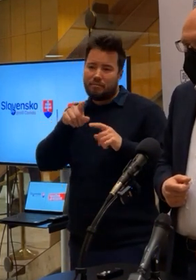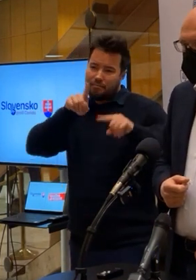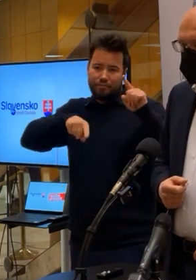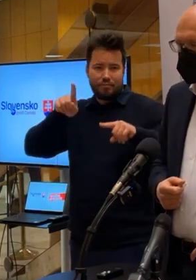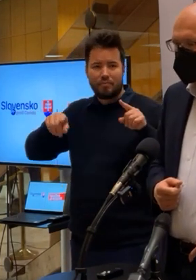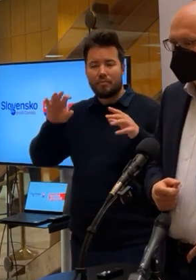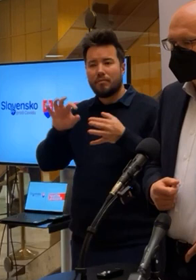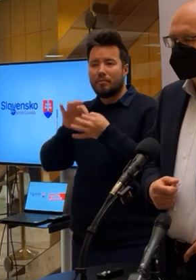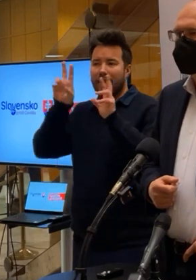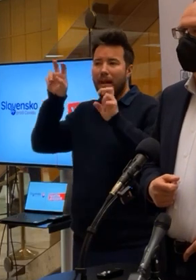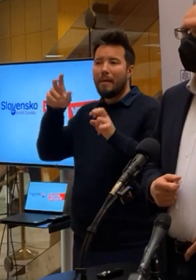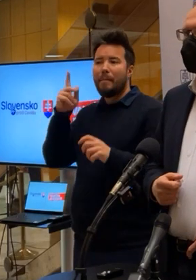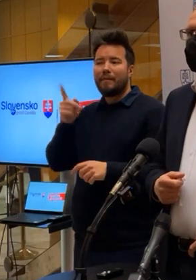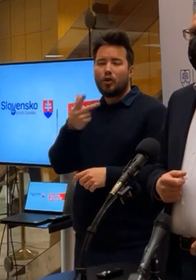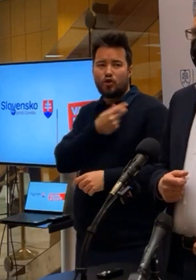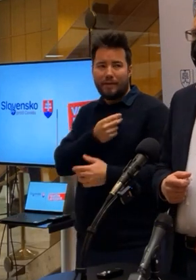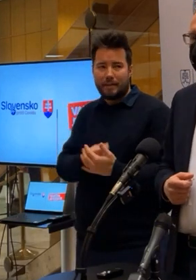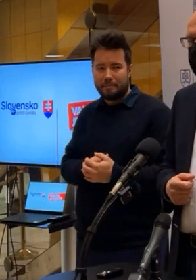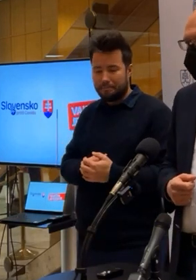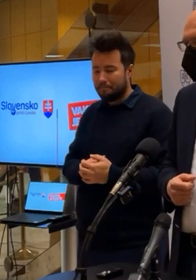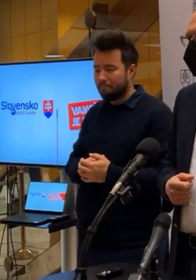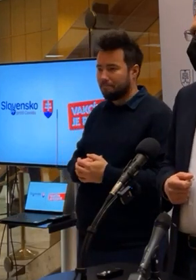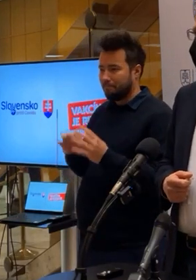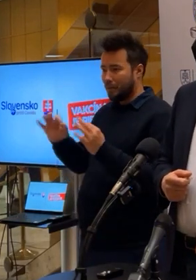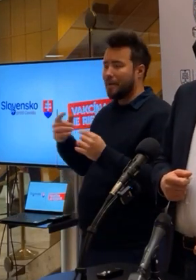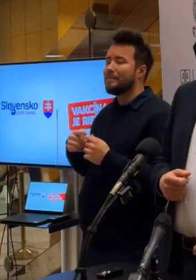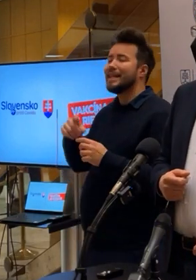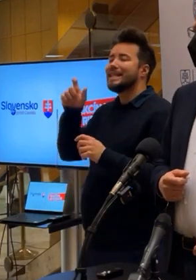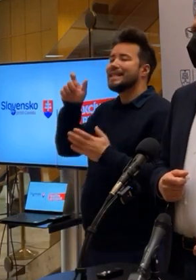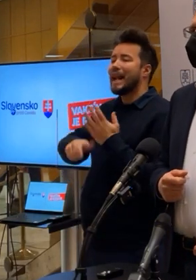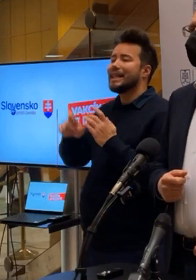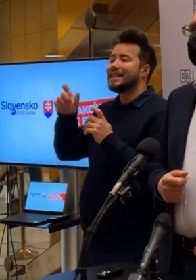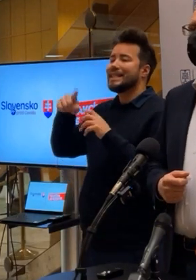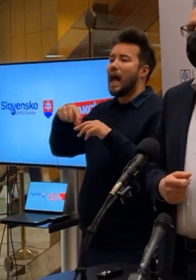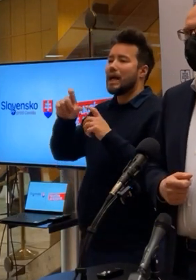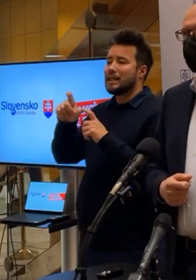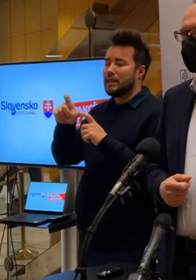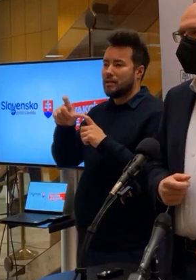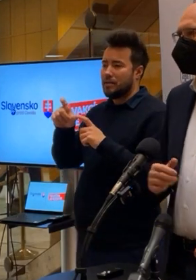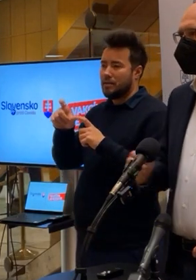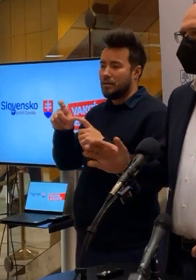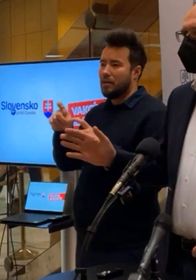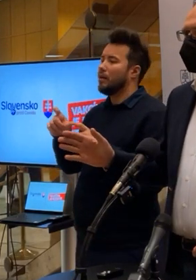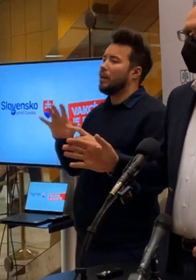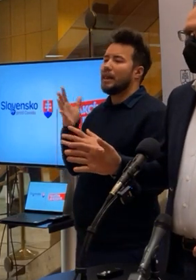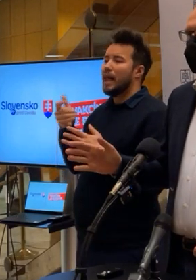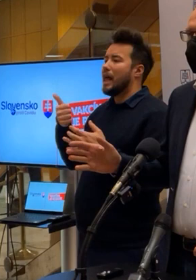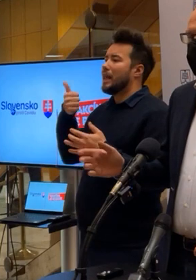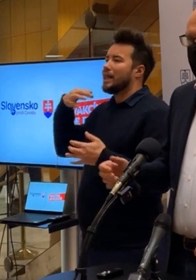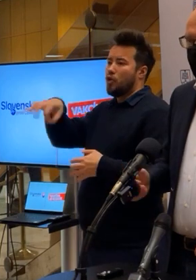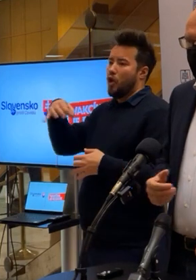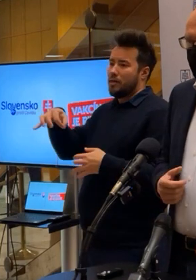No najprv vám poviem pozíciu strany SAS. Tá je taká, že v tejto otázke nie sme jednotní, na rovinu